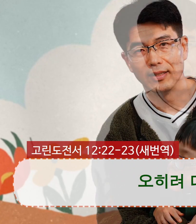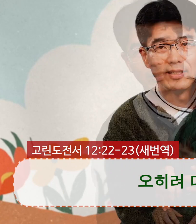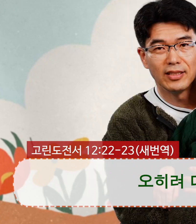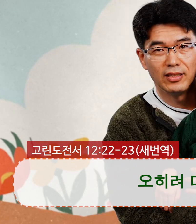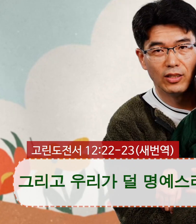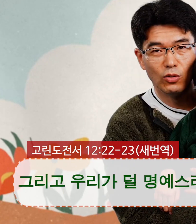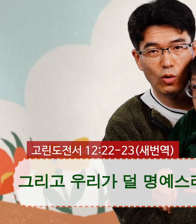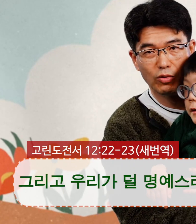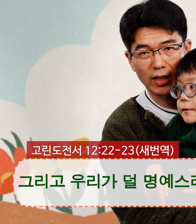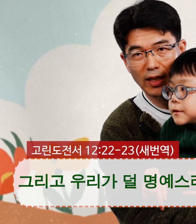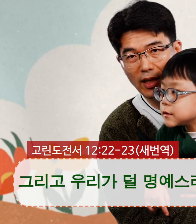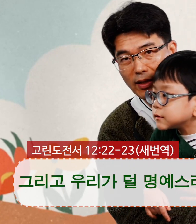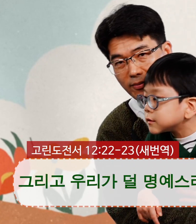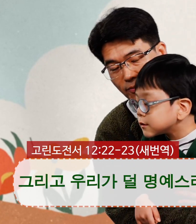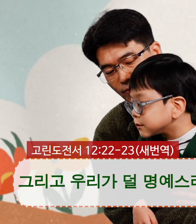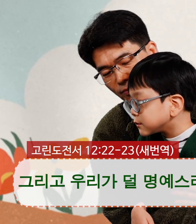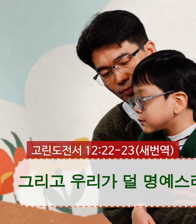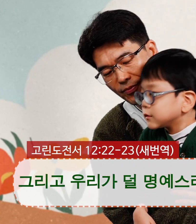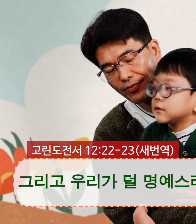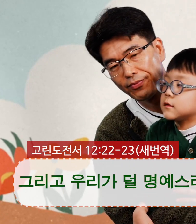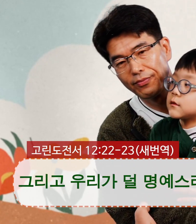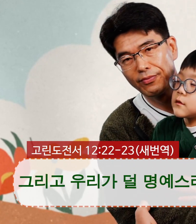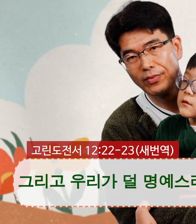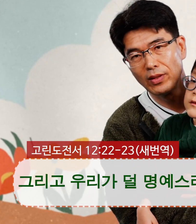용인합니다. 그리고 우리가